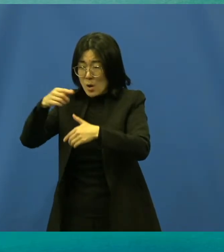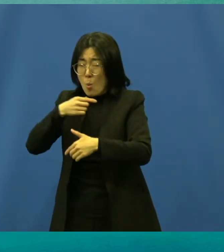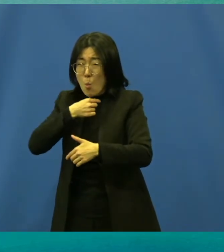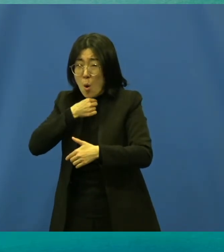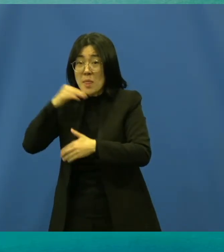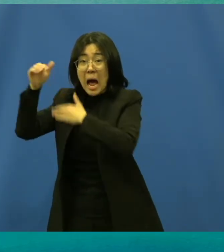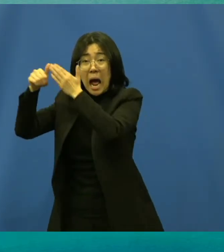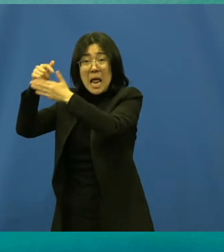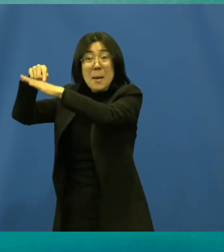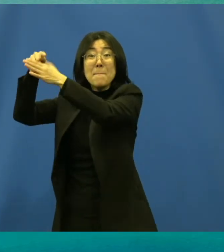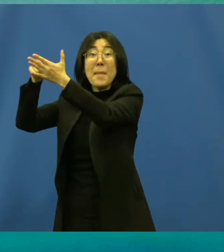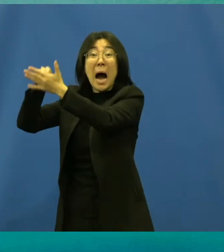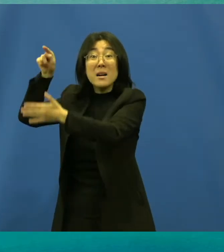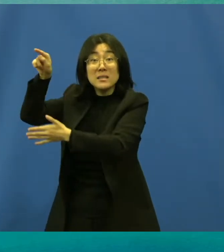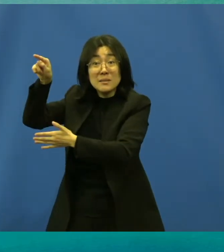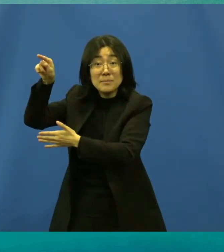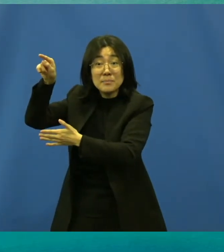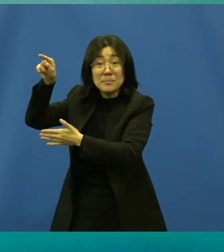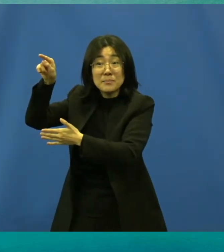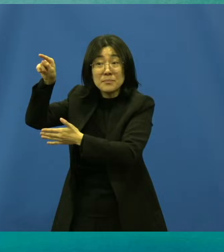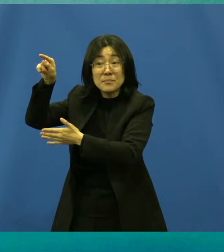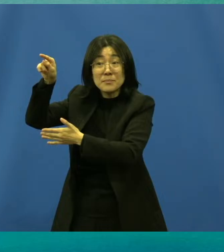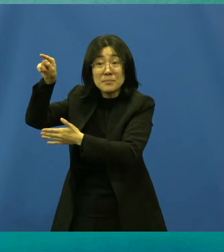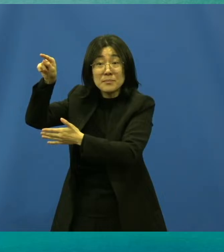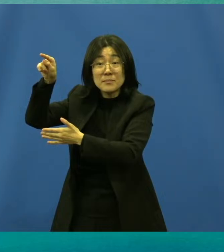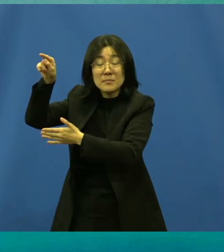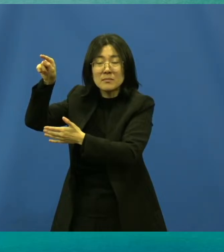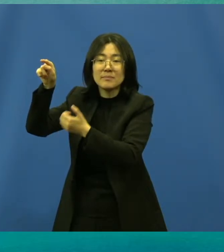가라. 이건 어명입니다.